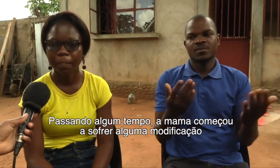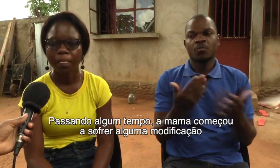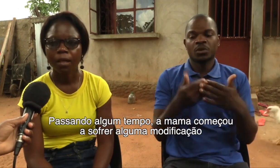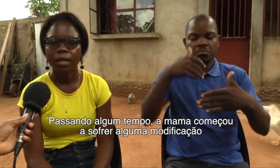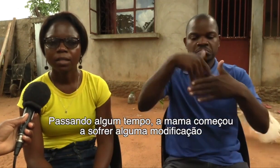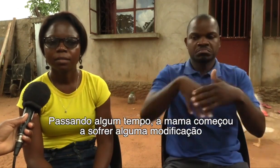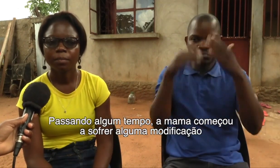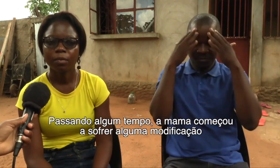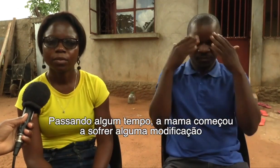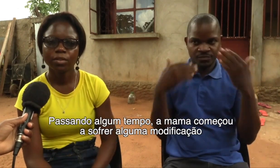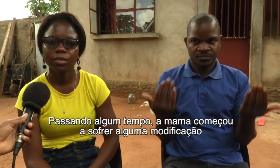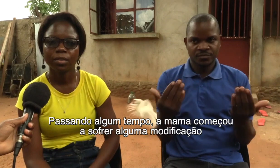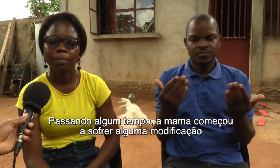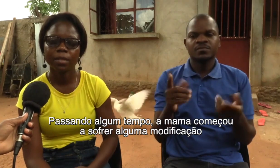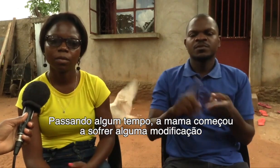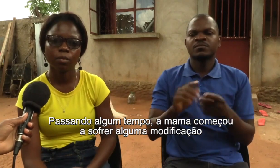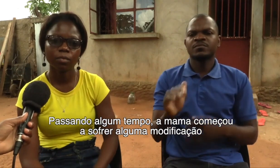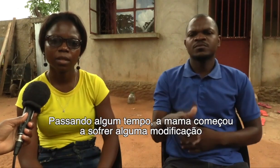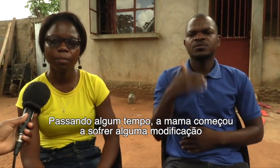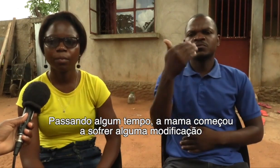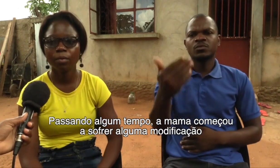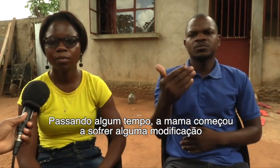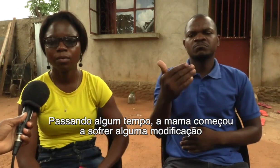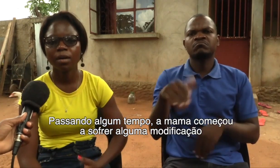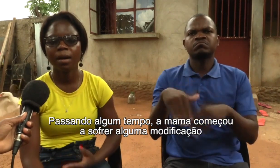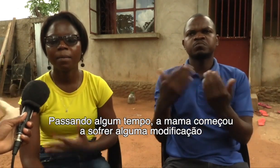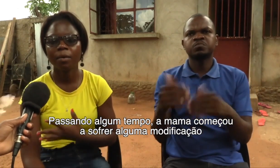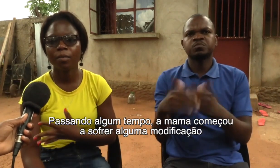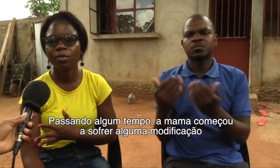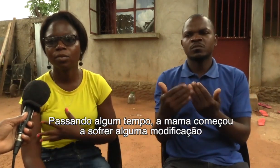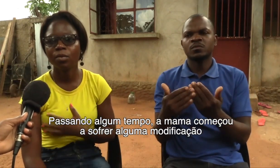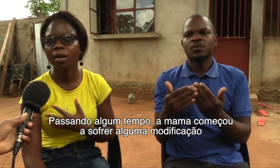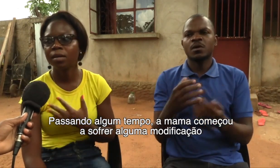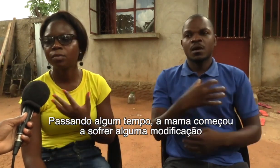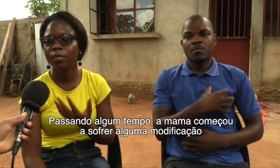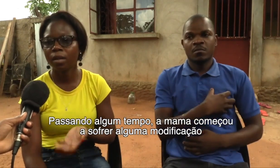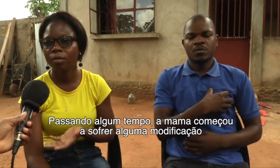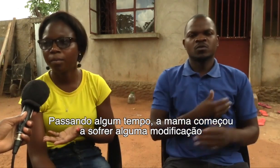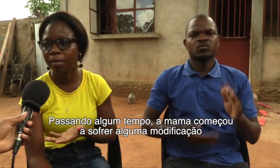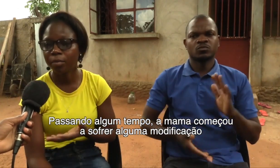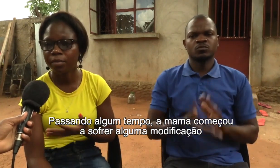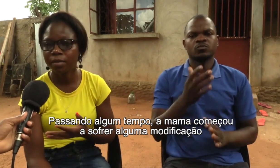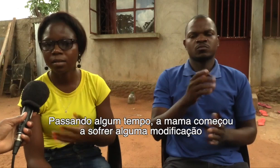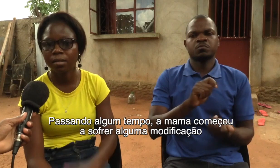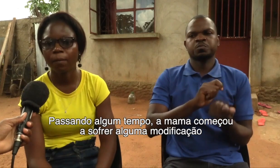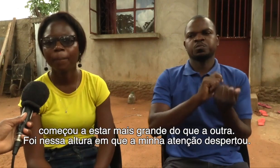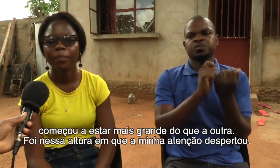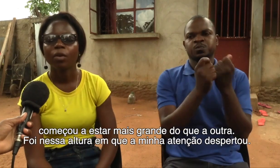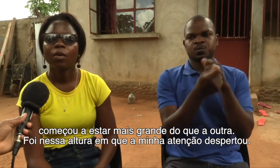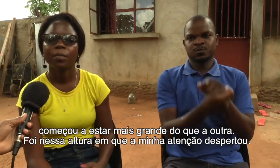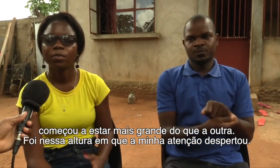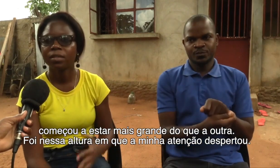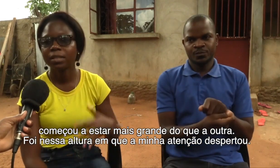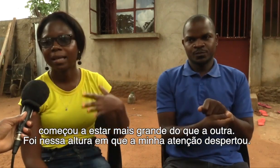câncer. E depois, passado algum tempo, a mama começou a sofrer alguma modificação.